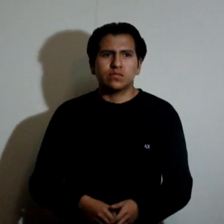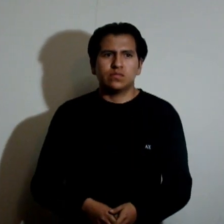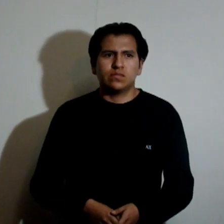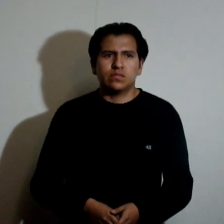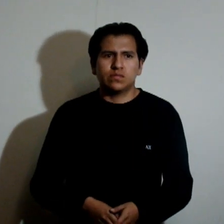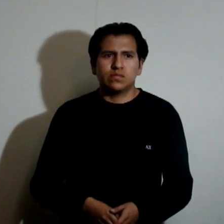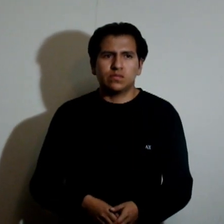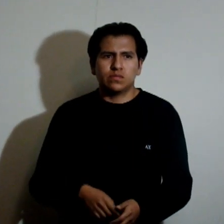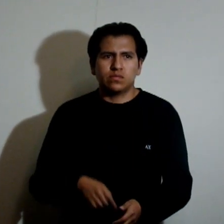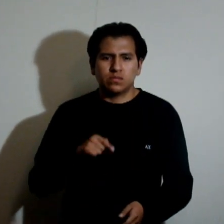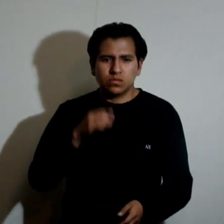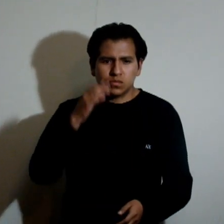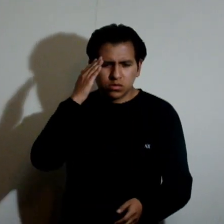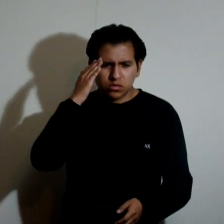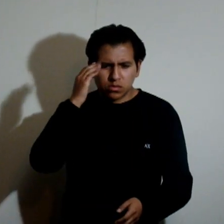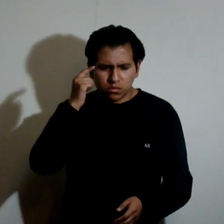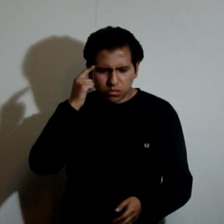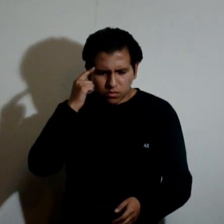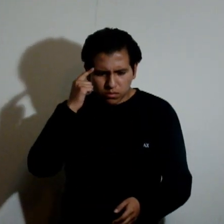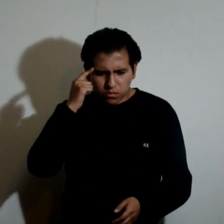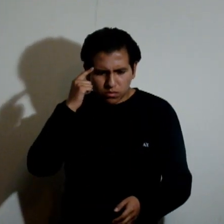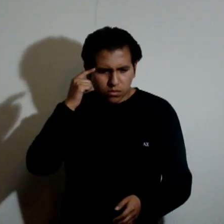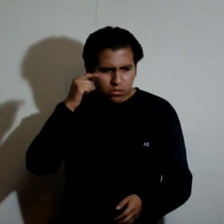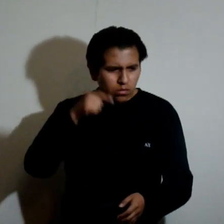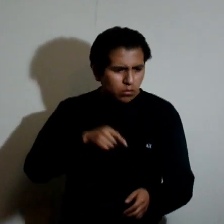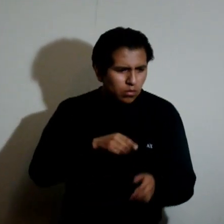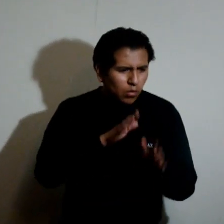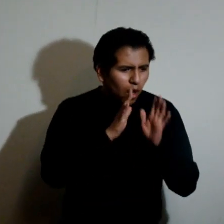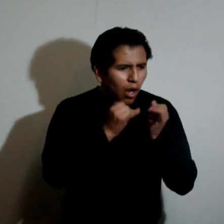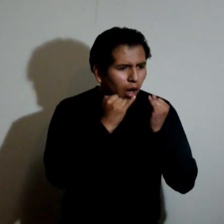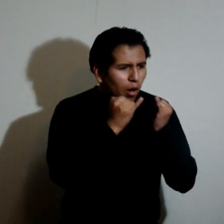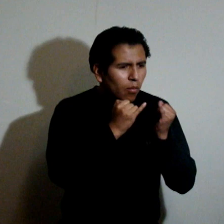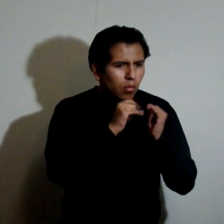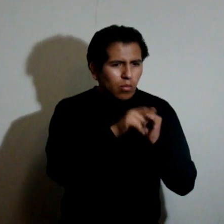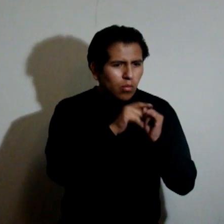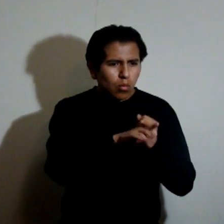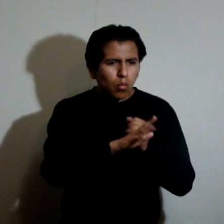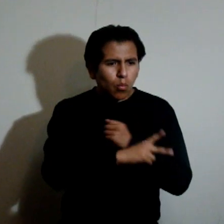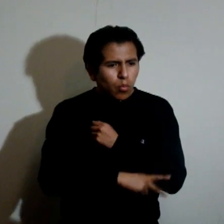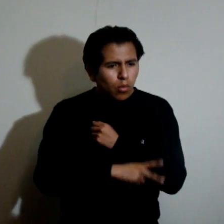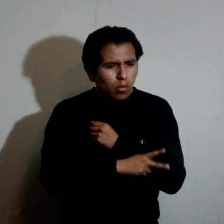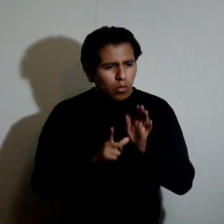El sabio avisa a su pueblo y muere.